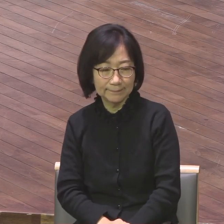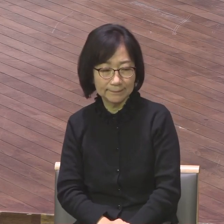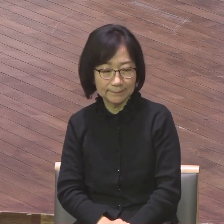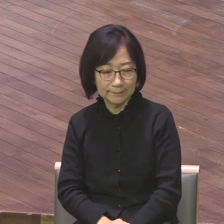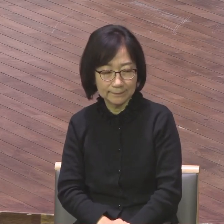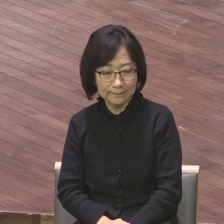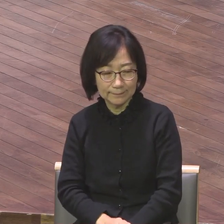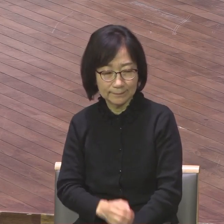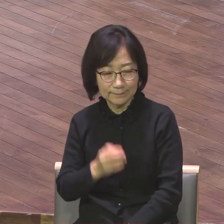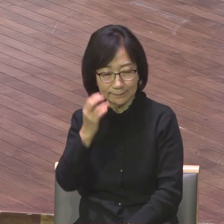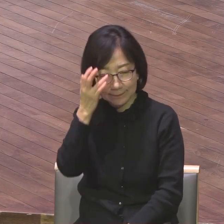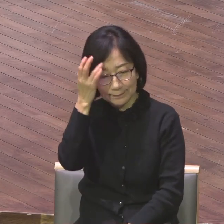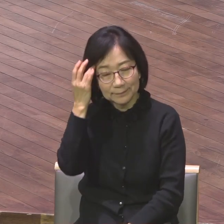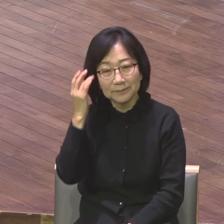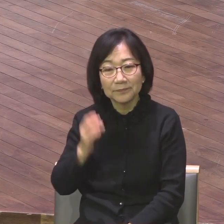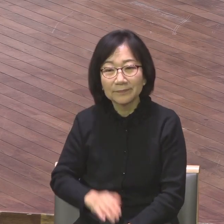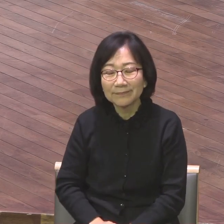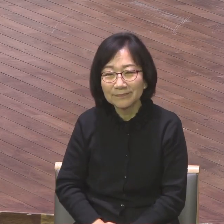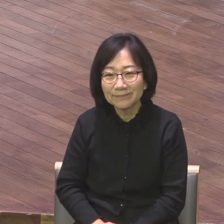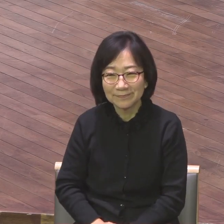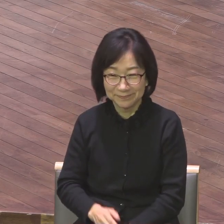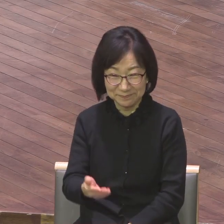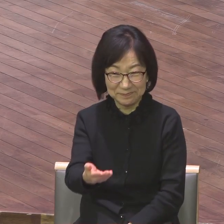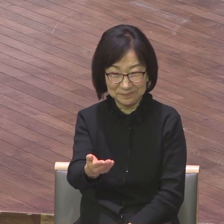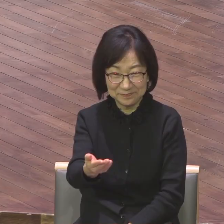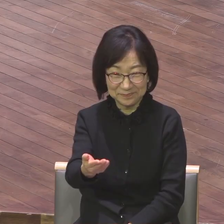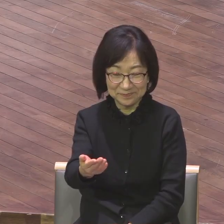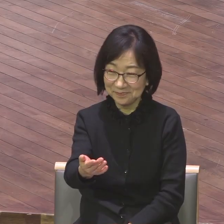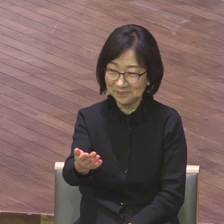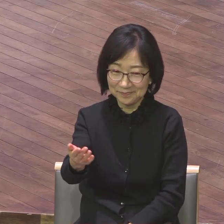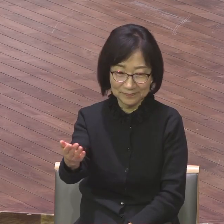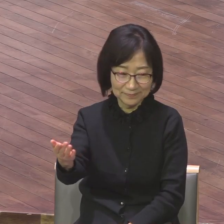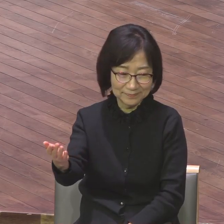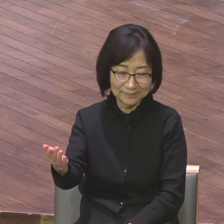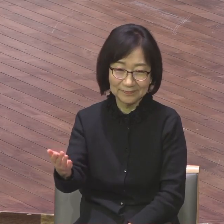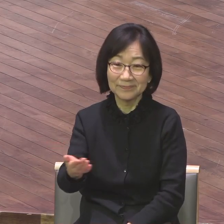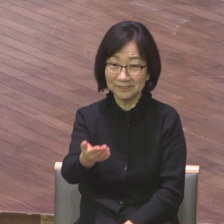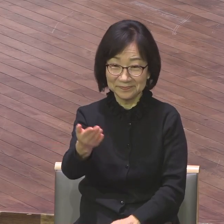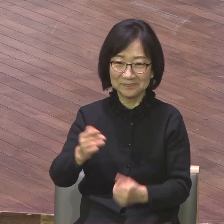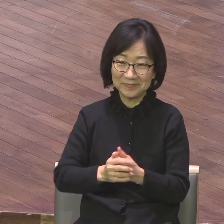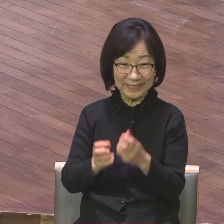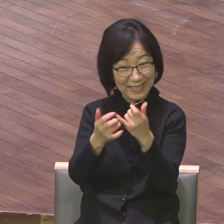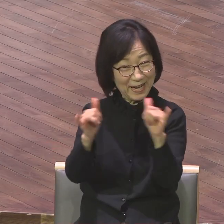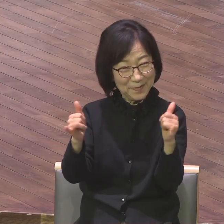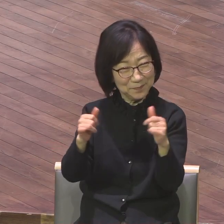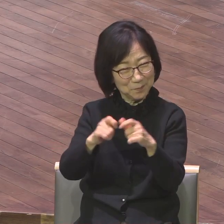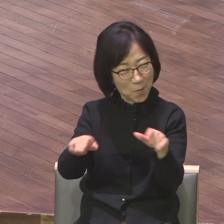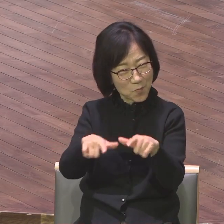사람을 좀 알아주고요, 좀 칭찬하고 좀 따르면요, 변해요. 사람이